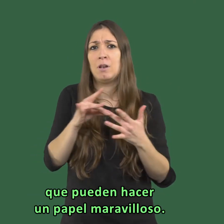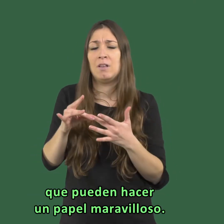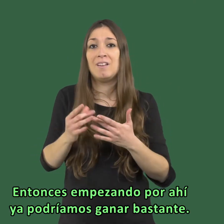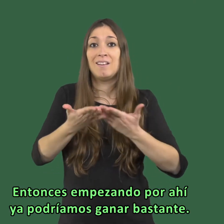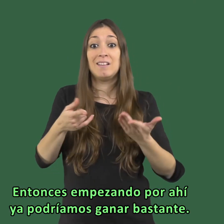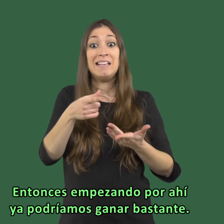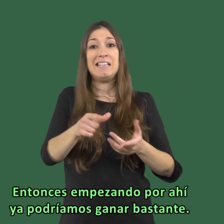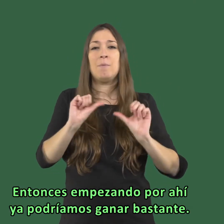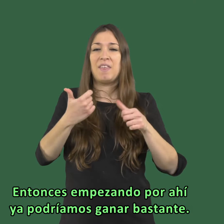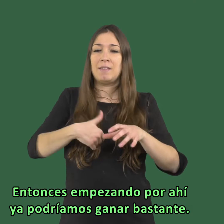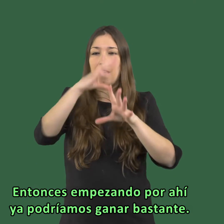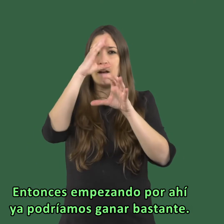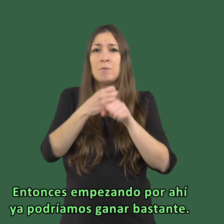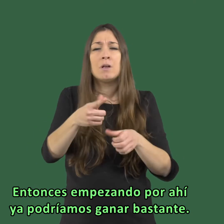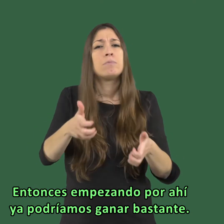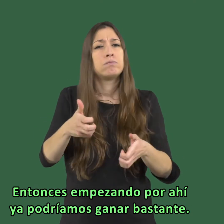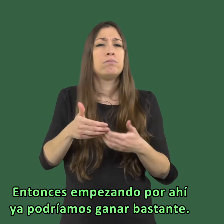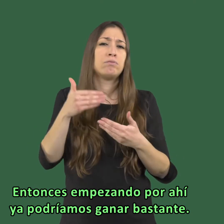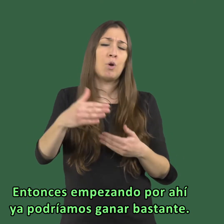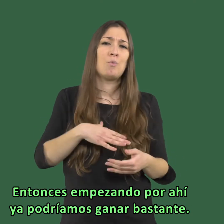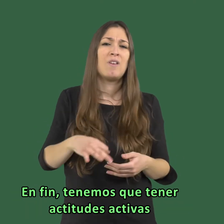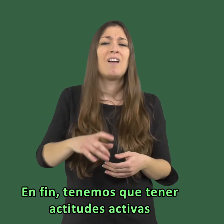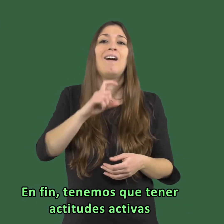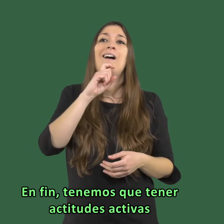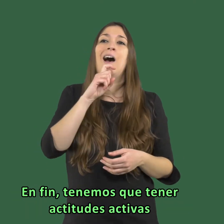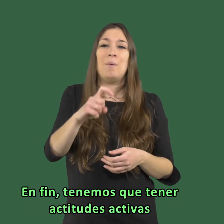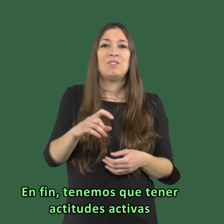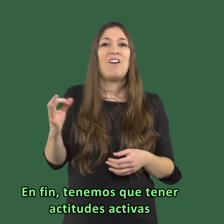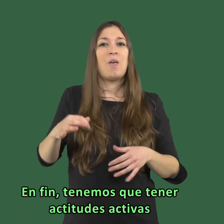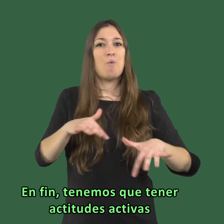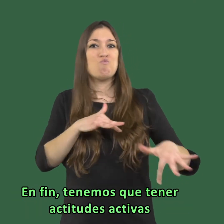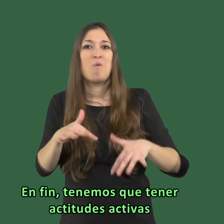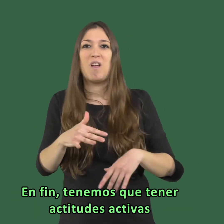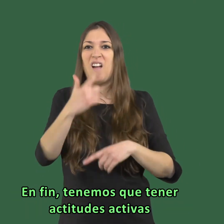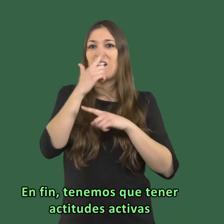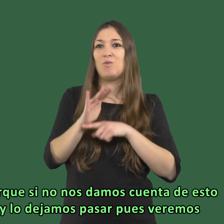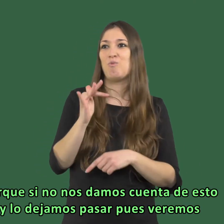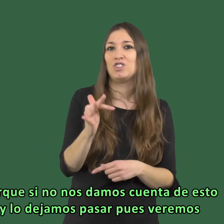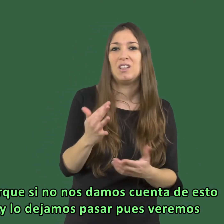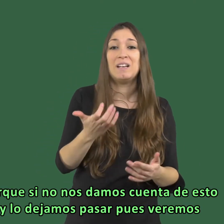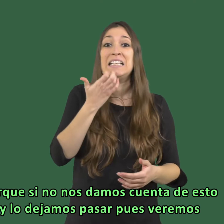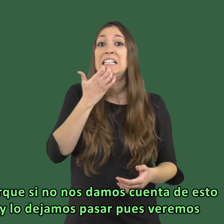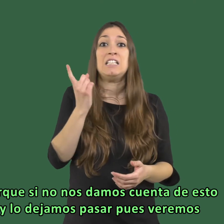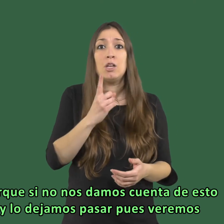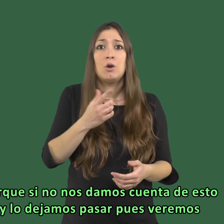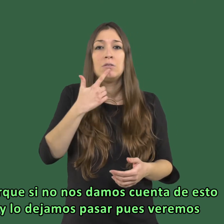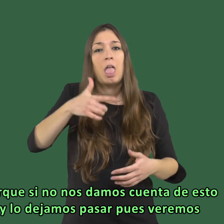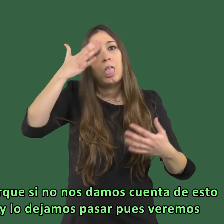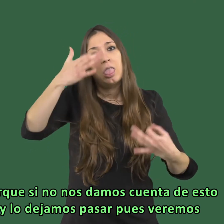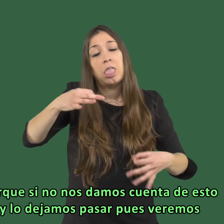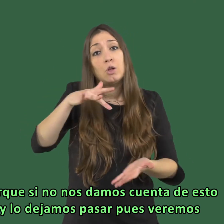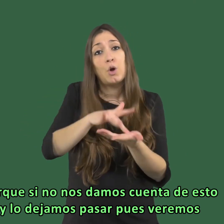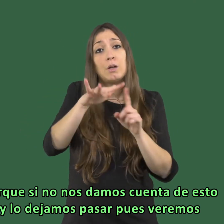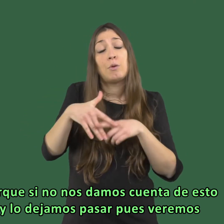maravilloso. Entonces, empezando por ahí ya podríamos ganar bastante. En fin, tenemos que tener actitudes activas, ¿no? Porque si no nos damos cuenta de